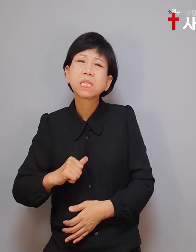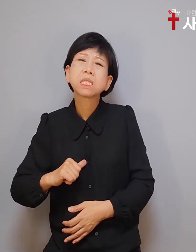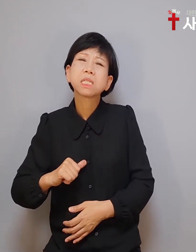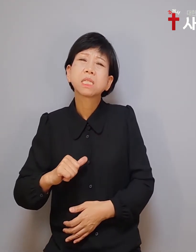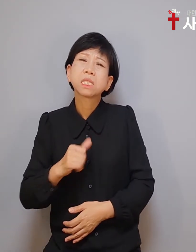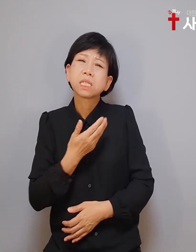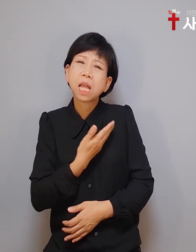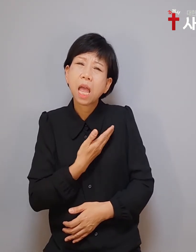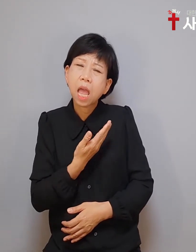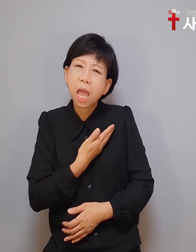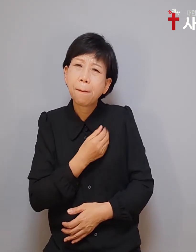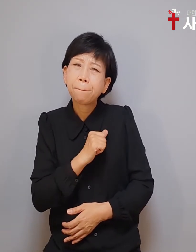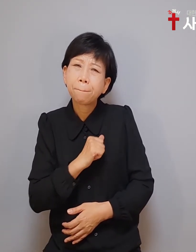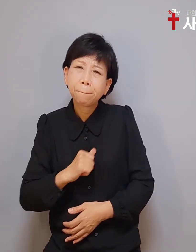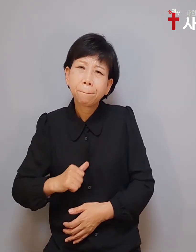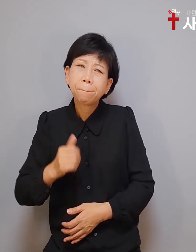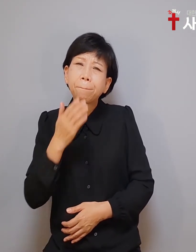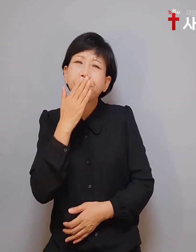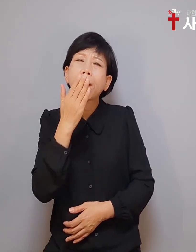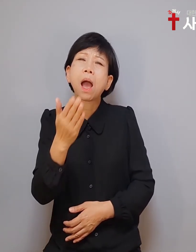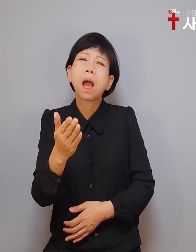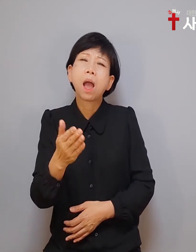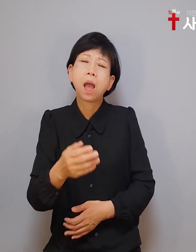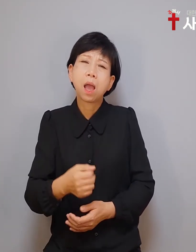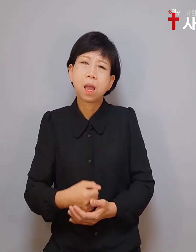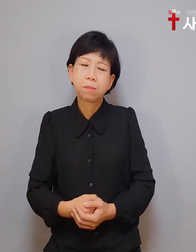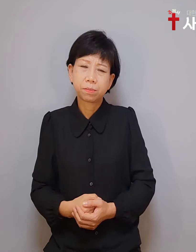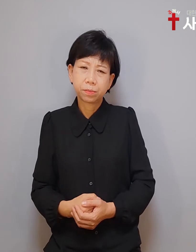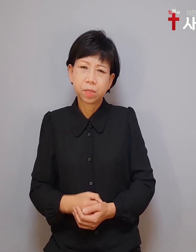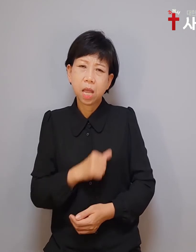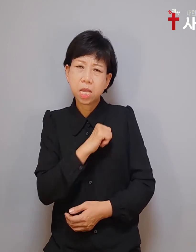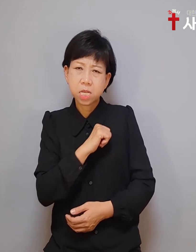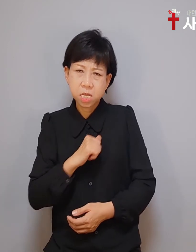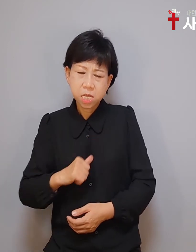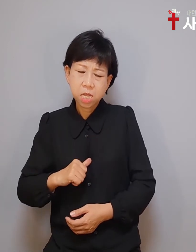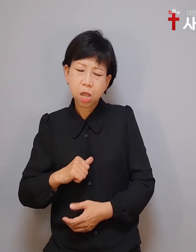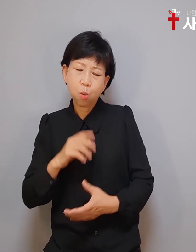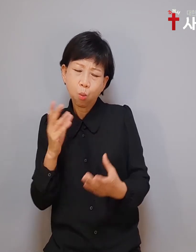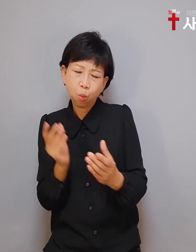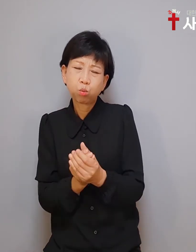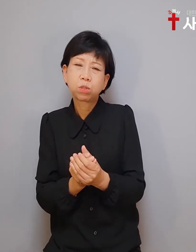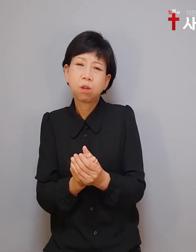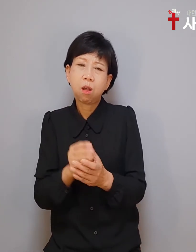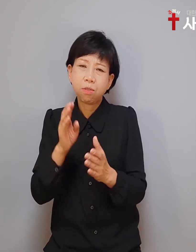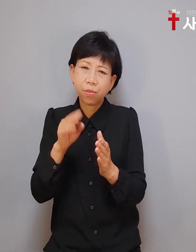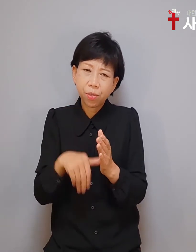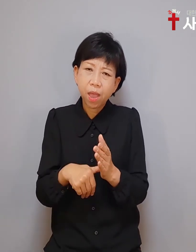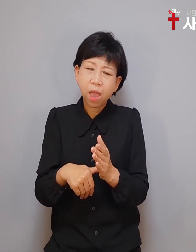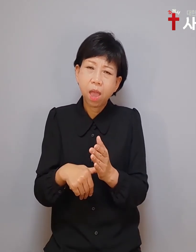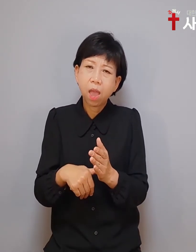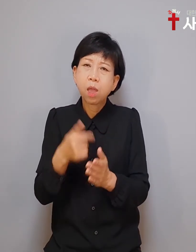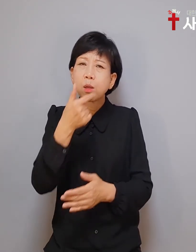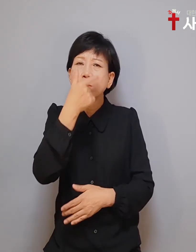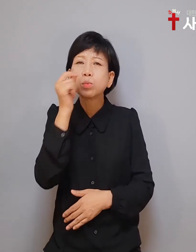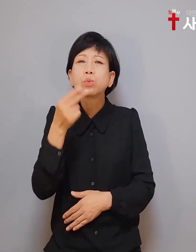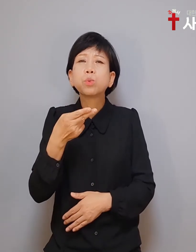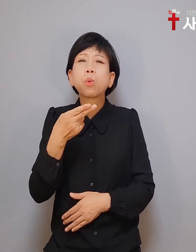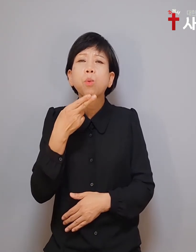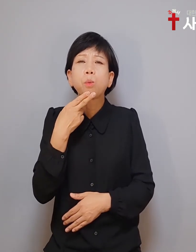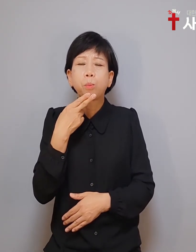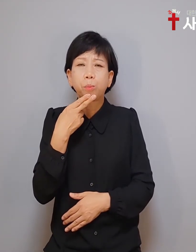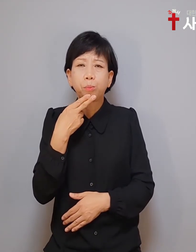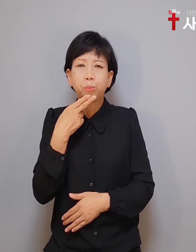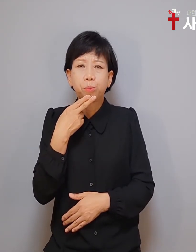나옵니다. 뭘 온전히 이루라? 인내를 온전히 이루라. 이는 너희로 온전하고 구비하여 조금도 부족함이 없게 하려